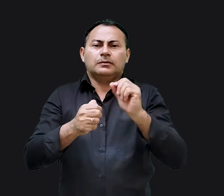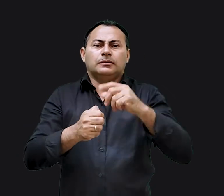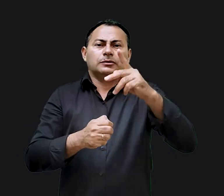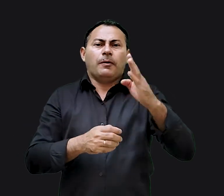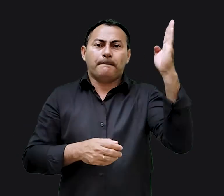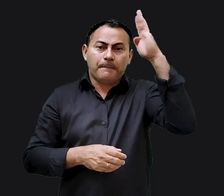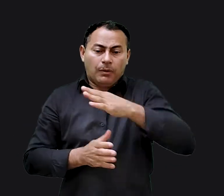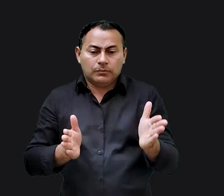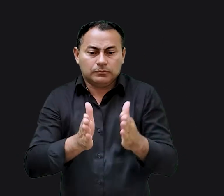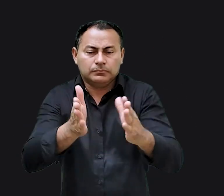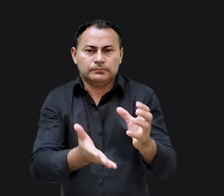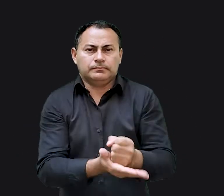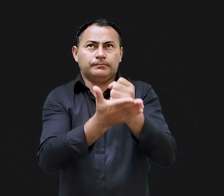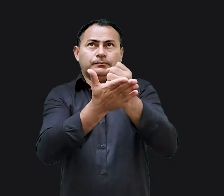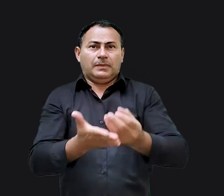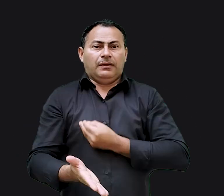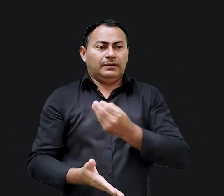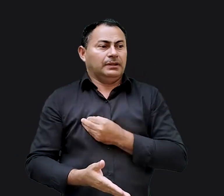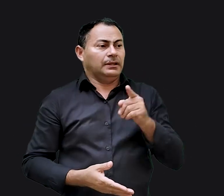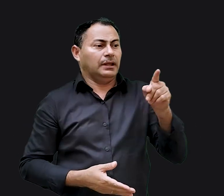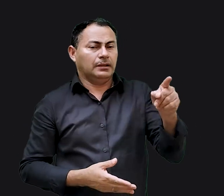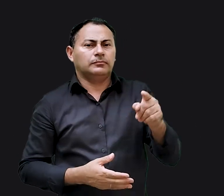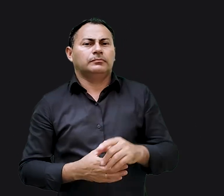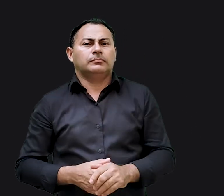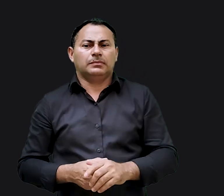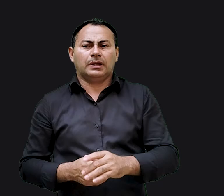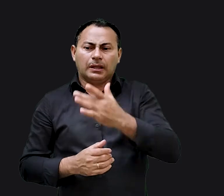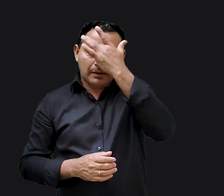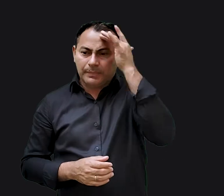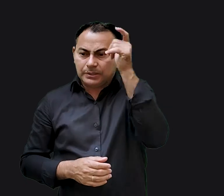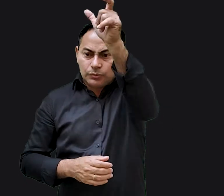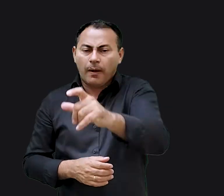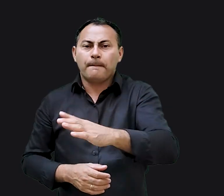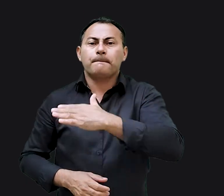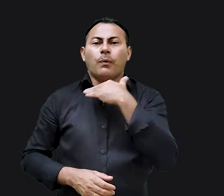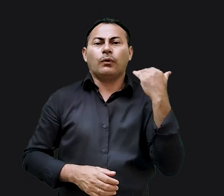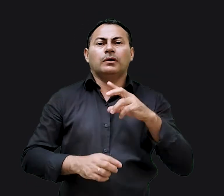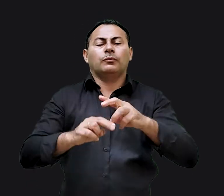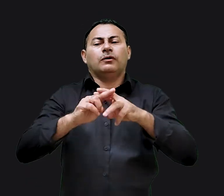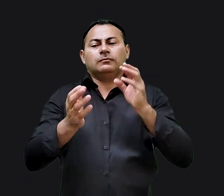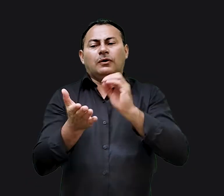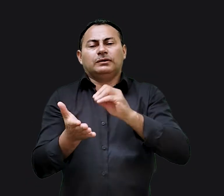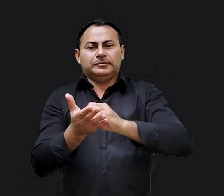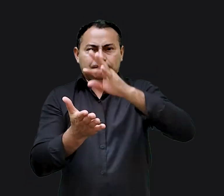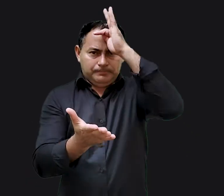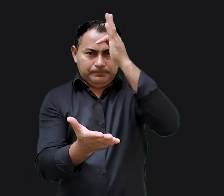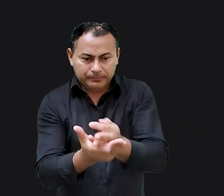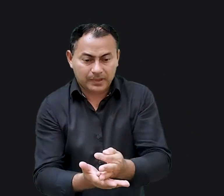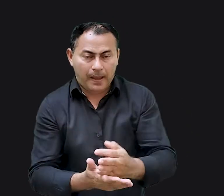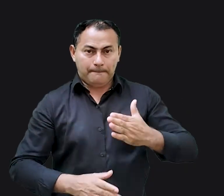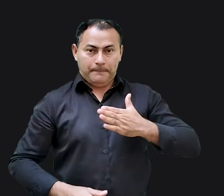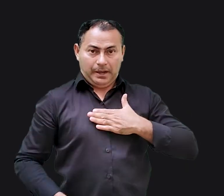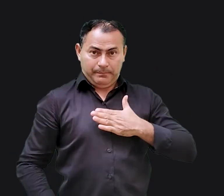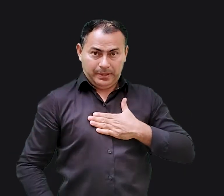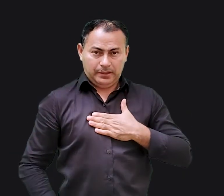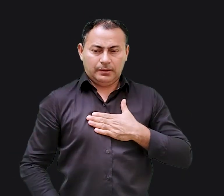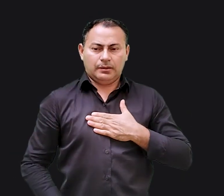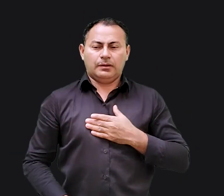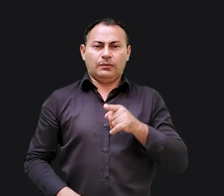dos seus maus caminhos para salvar a vida dele, aquele ímpio morrerá por sua iniquidade. Mas para mim,